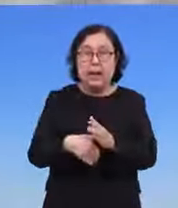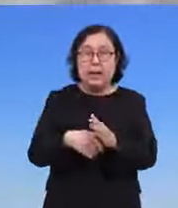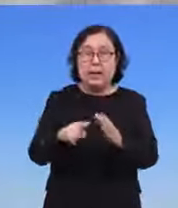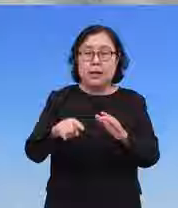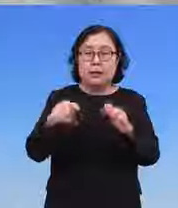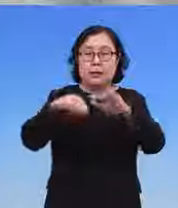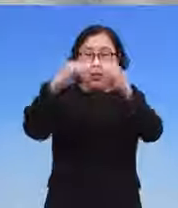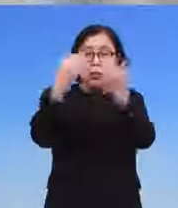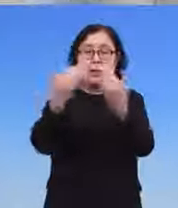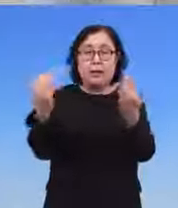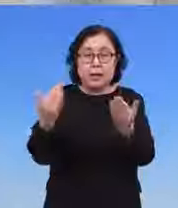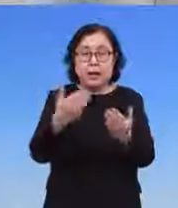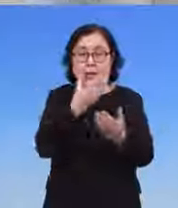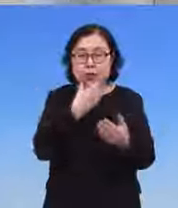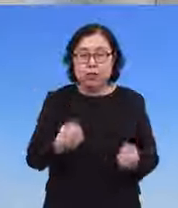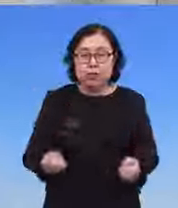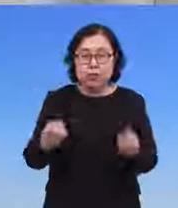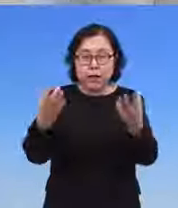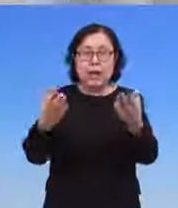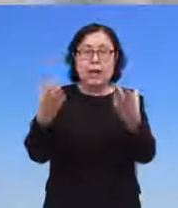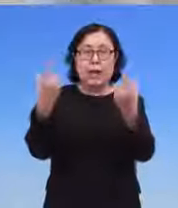교회를 견인해 나간다 할 때에